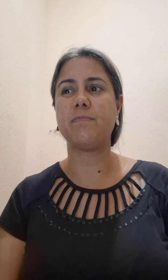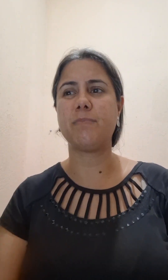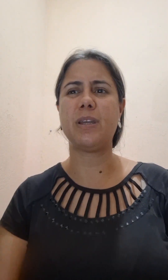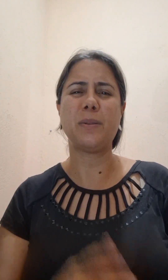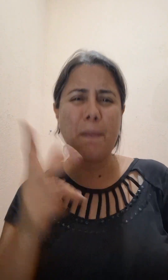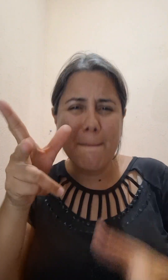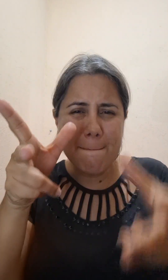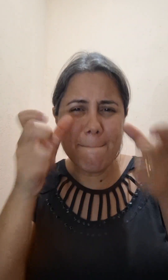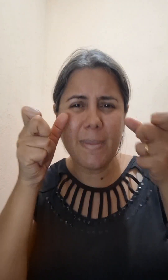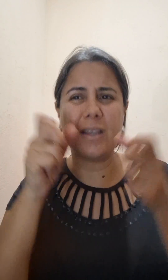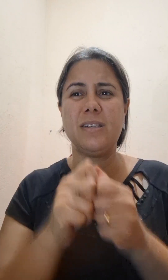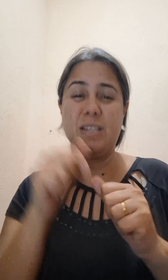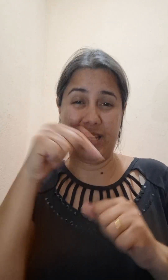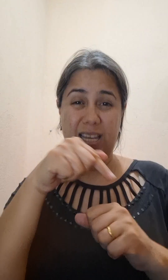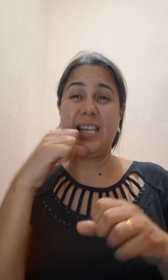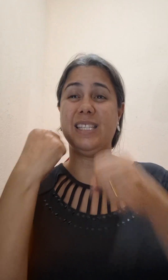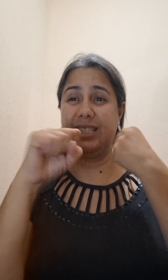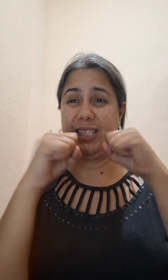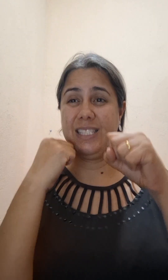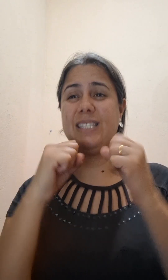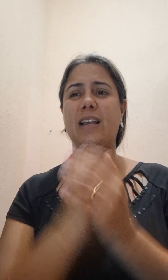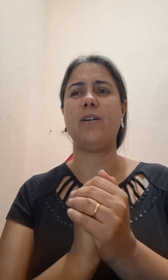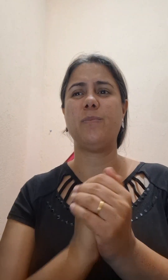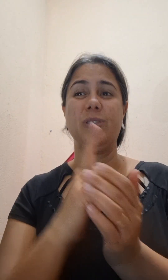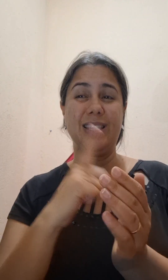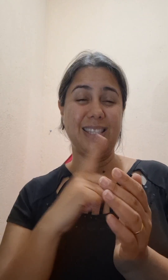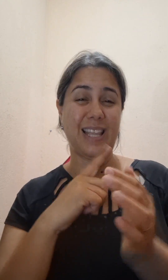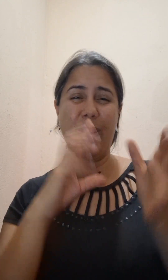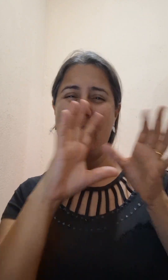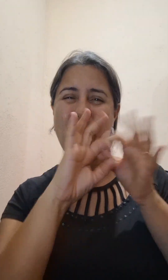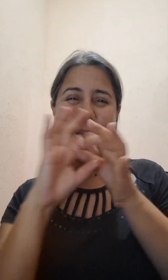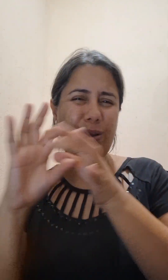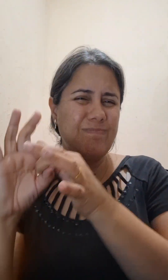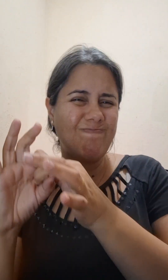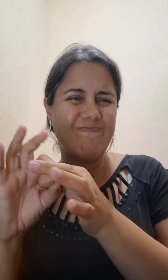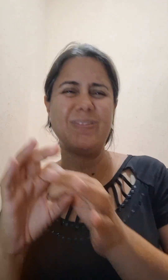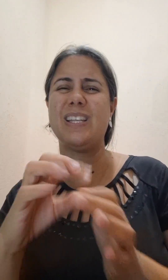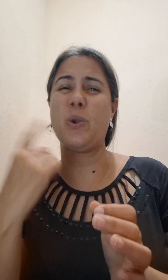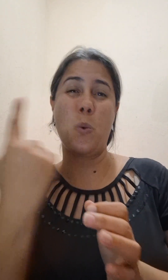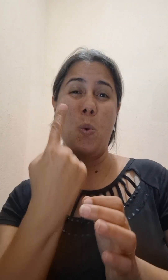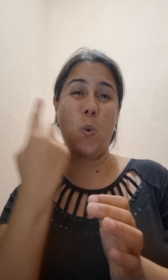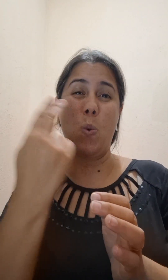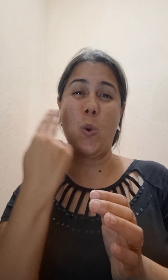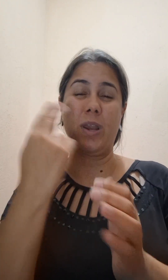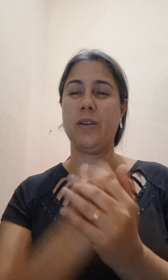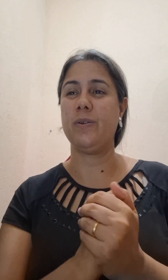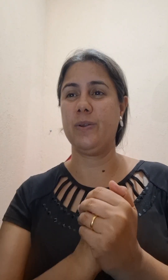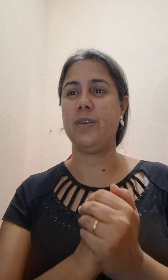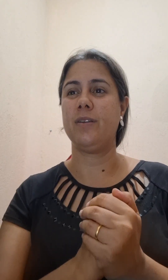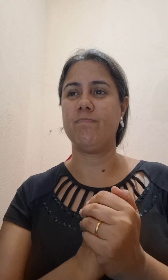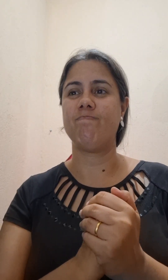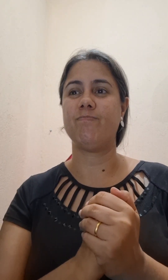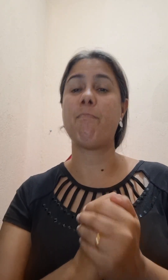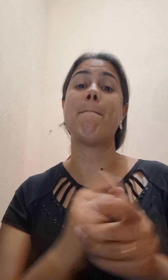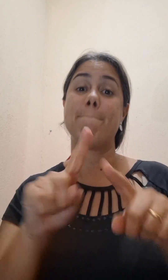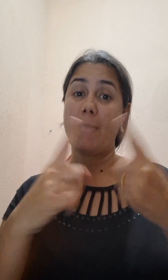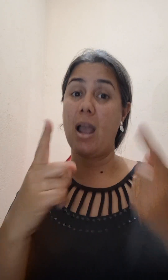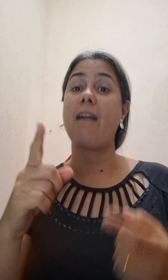salmo tem um contexto específico, mas com verdades que transcendem o tempo,